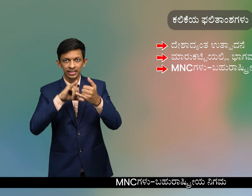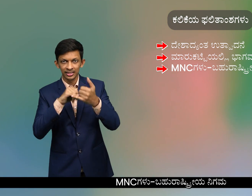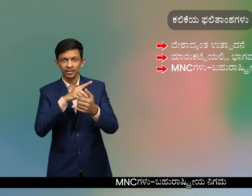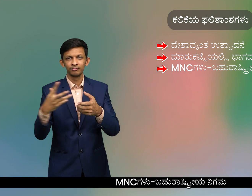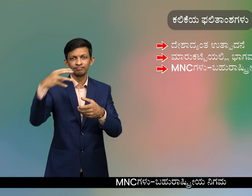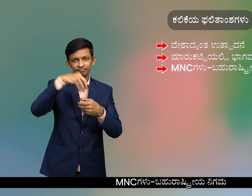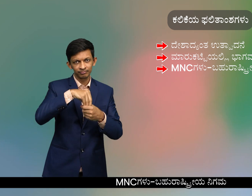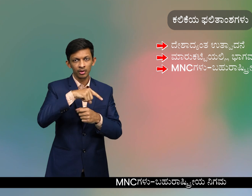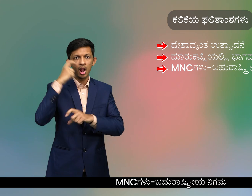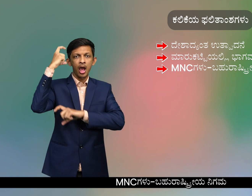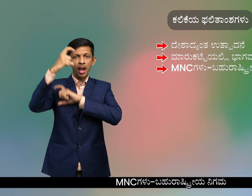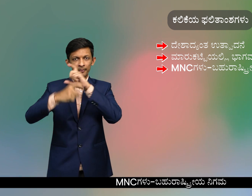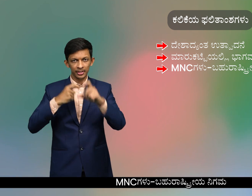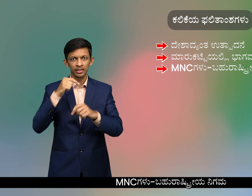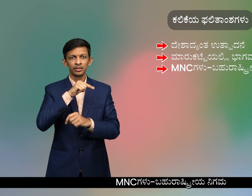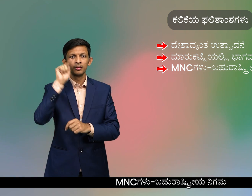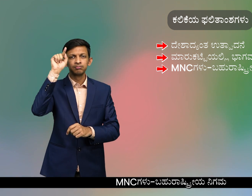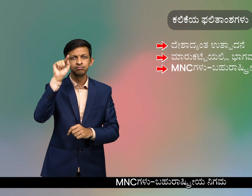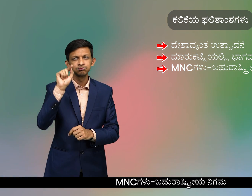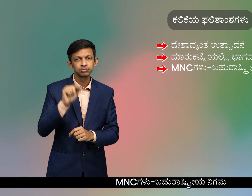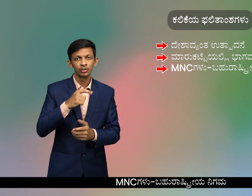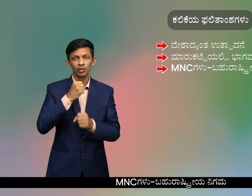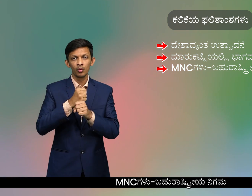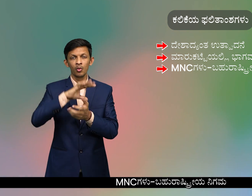ಎಂಎನ್ಸಿಗಳು ಬಹುರಾಷ್ಟ್ರೀಯ ನಿಗಮ.